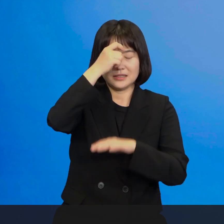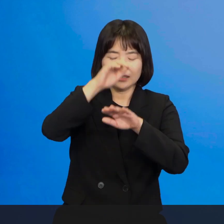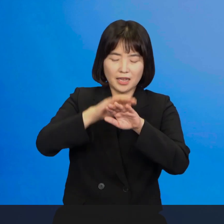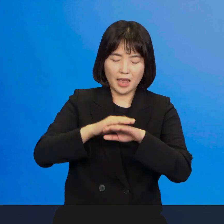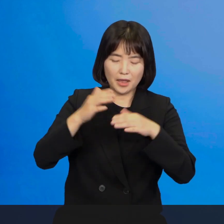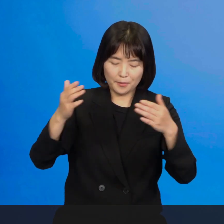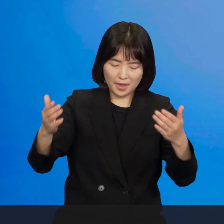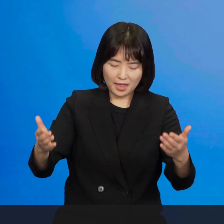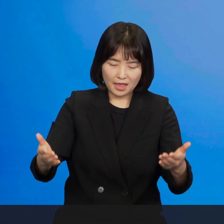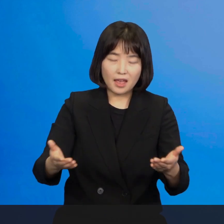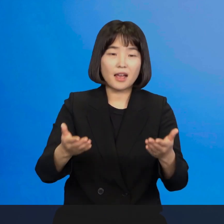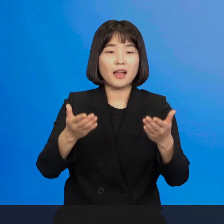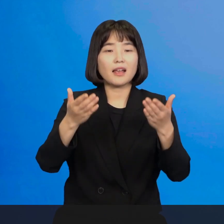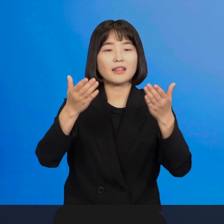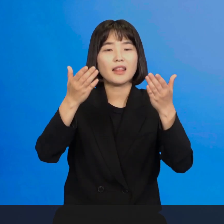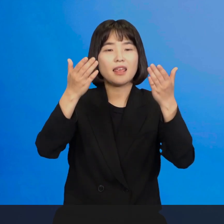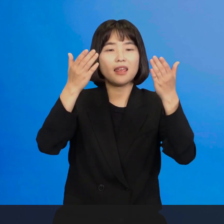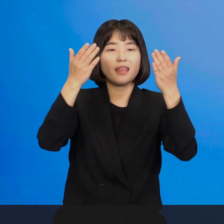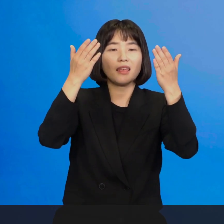나는